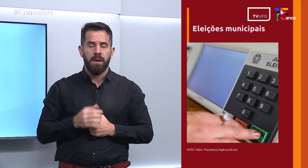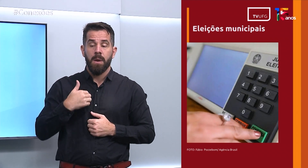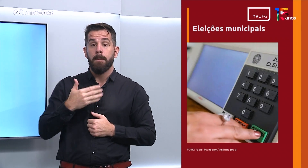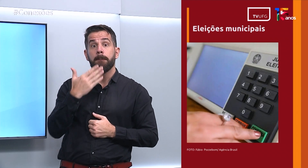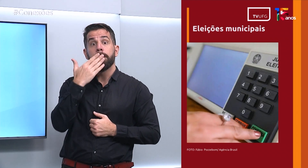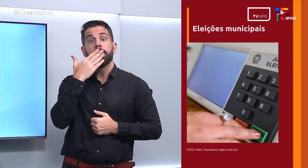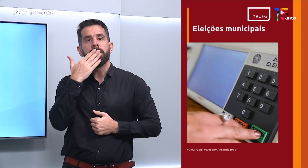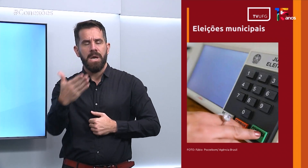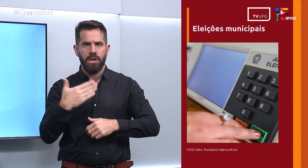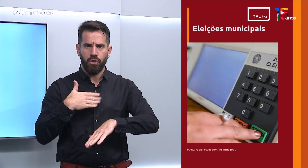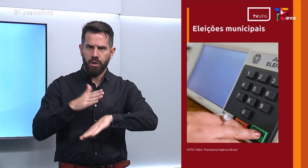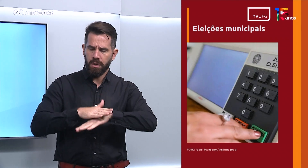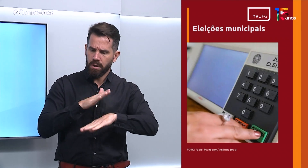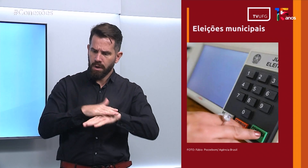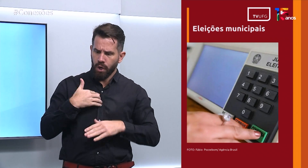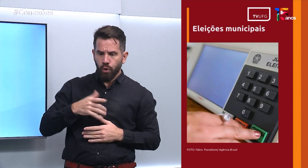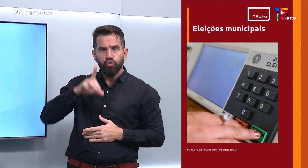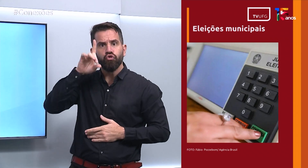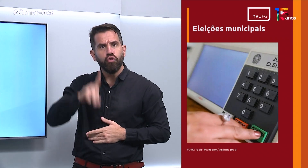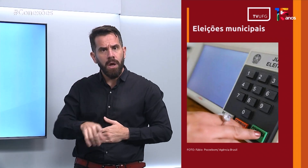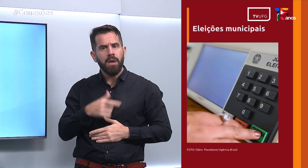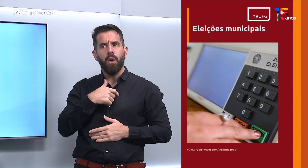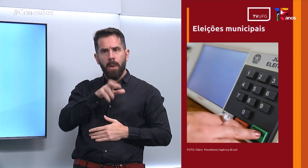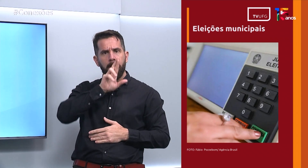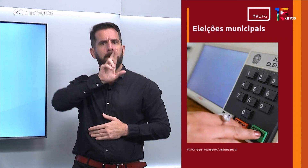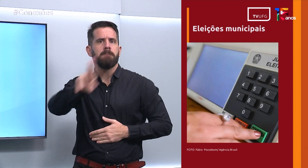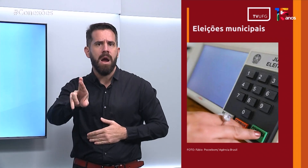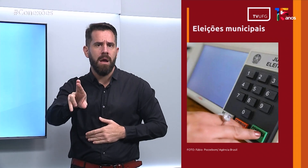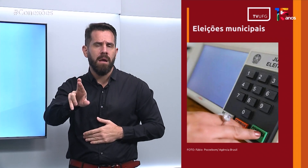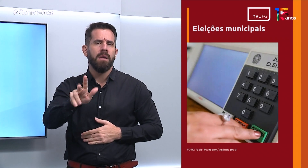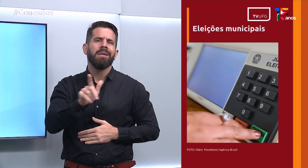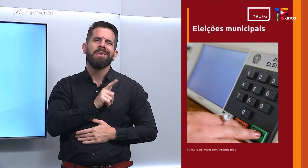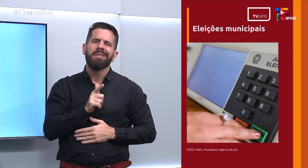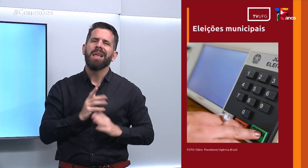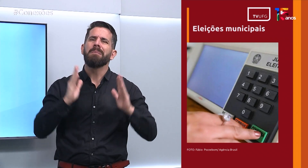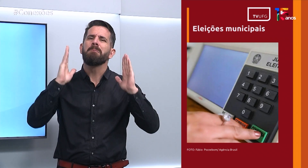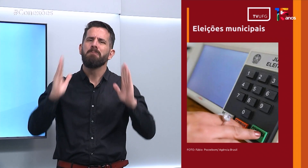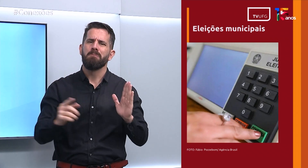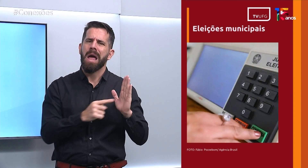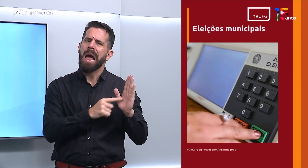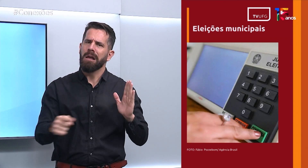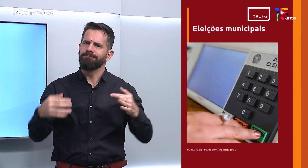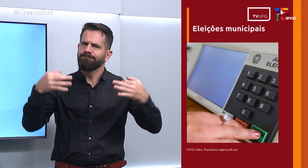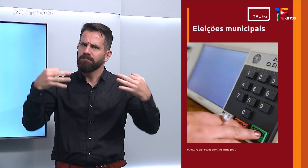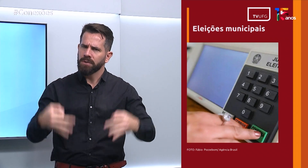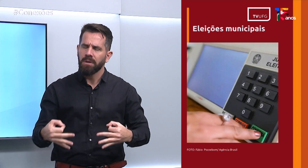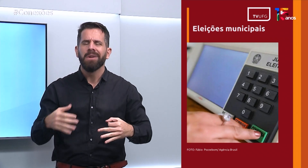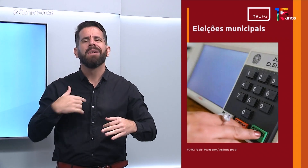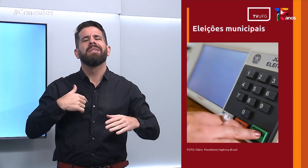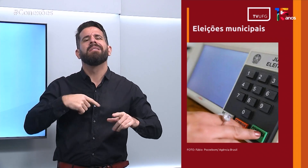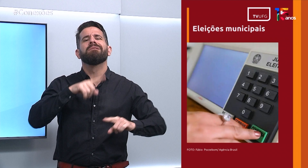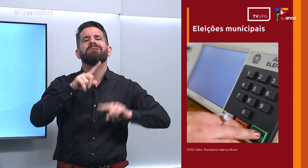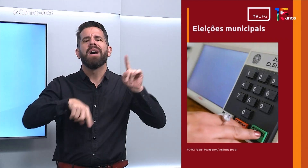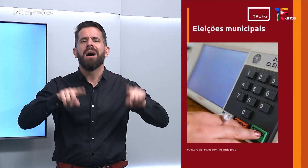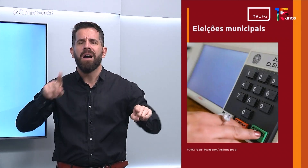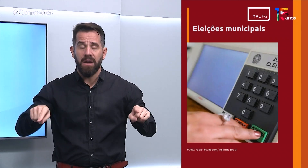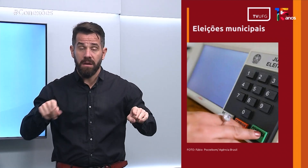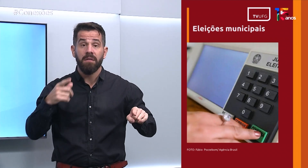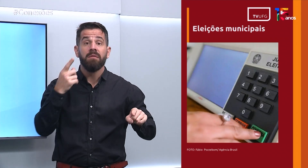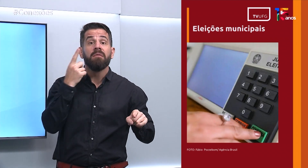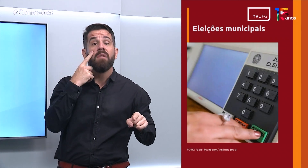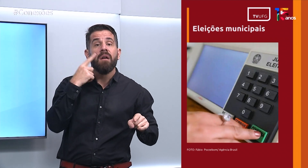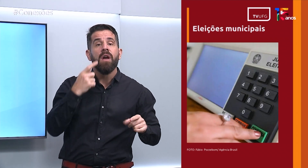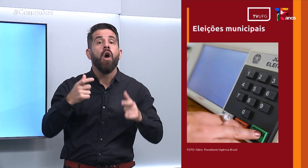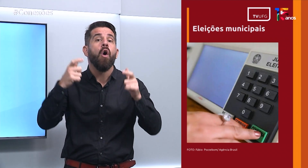à resposta devem ser feitos em prazos específicos, que variam de acordo com a mídia em